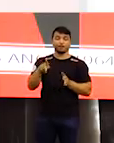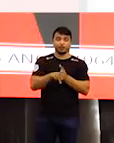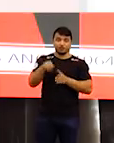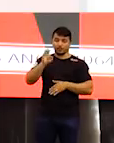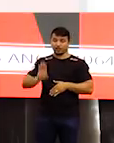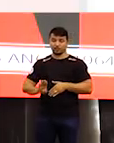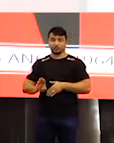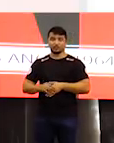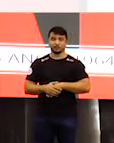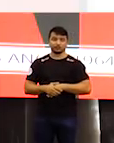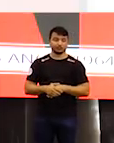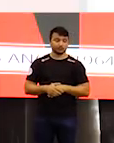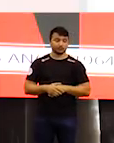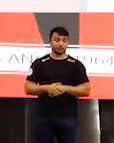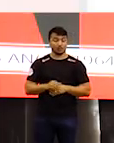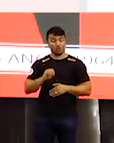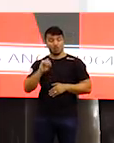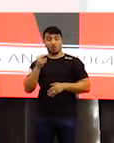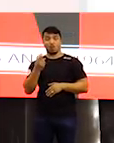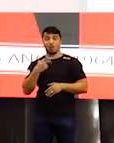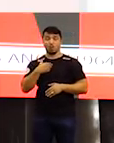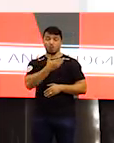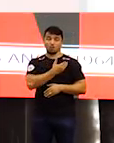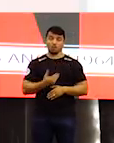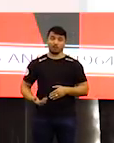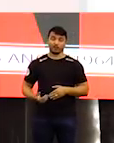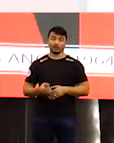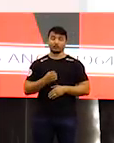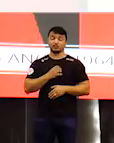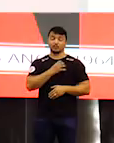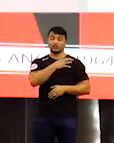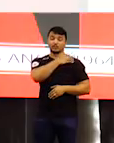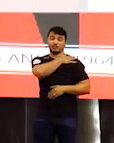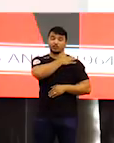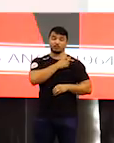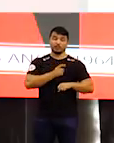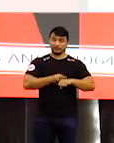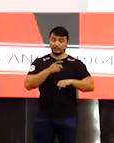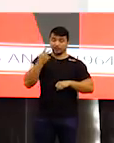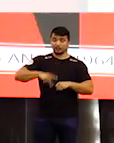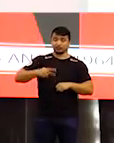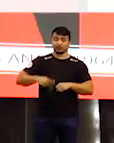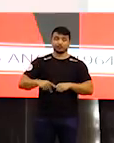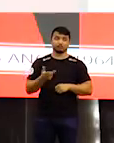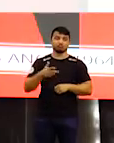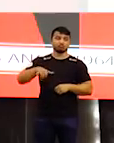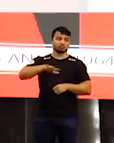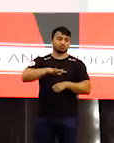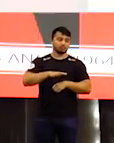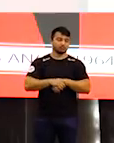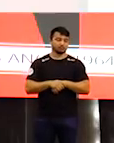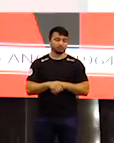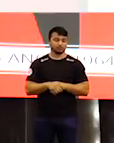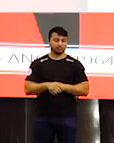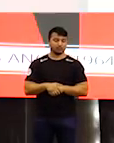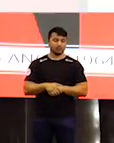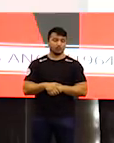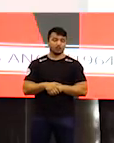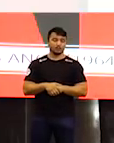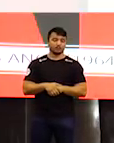brasileiro, certo? Ou do governo civil-militar, como assim vocês preferirem, certo?